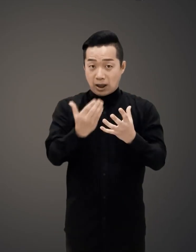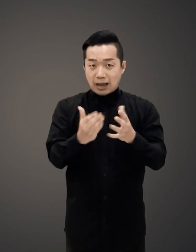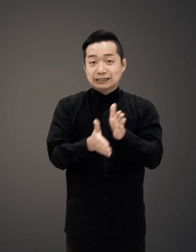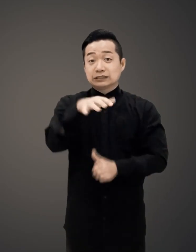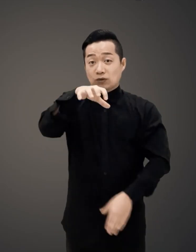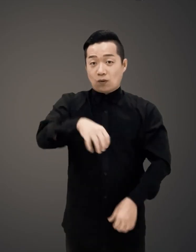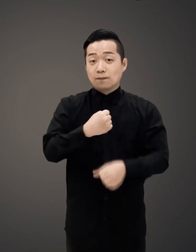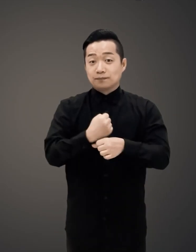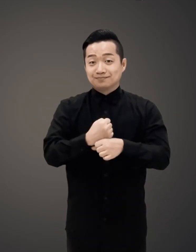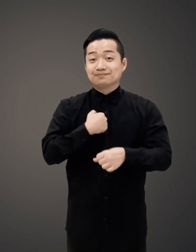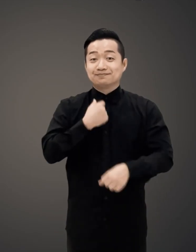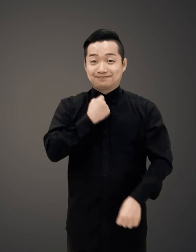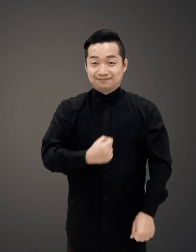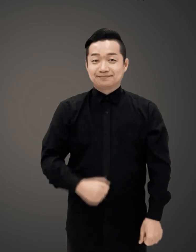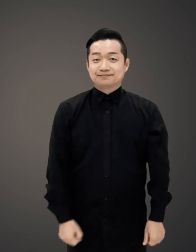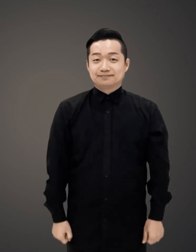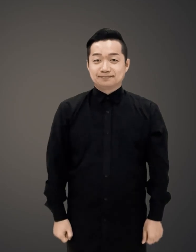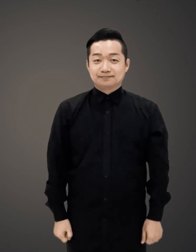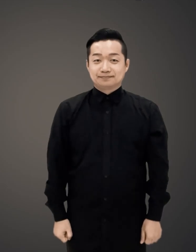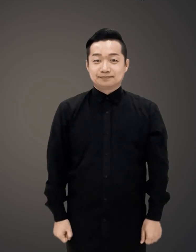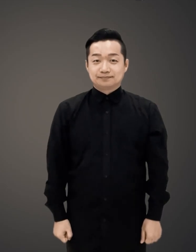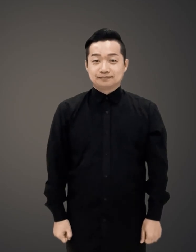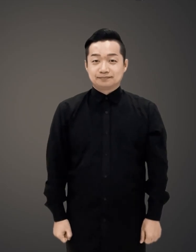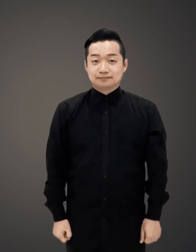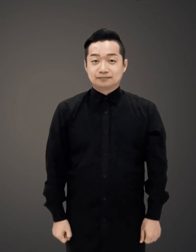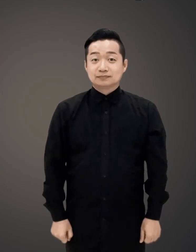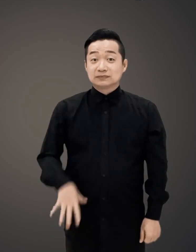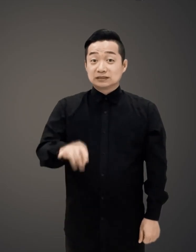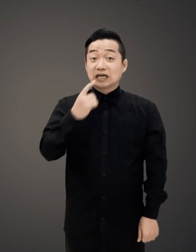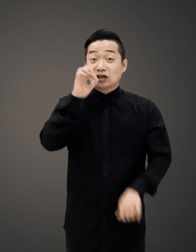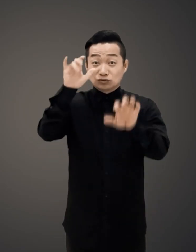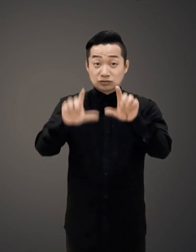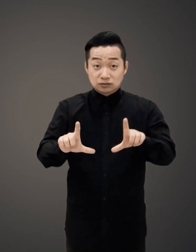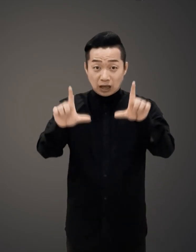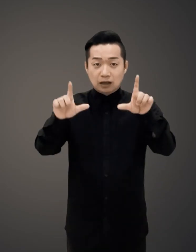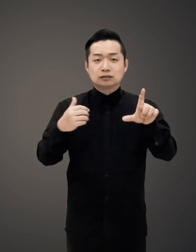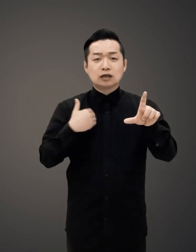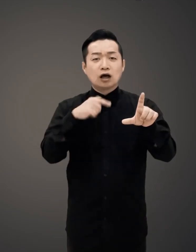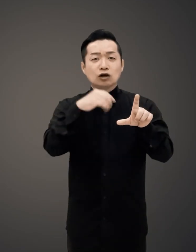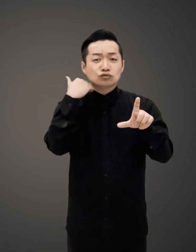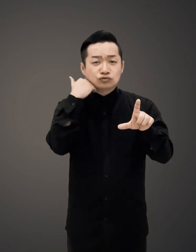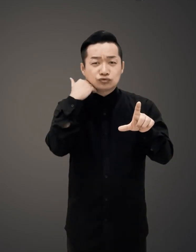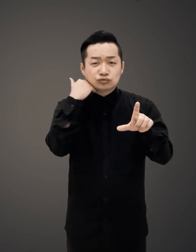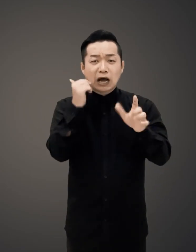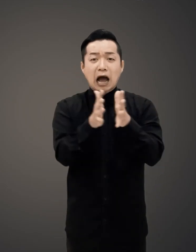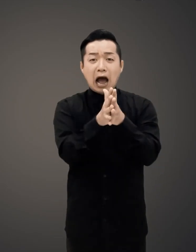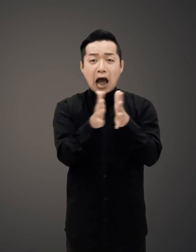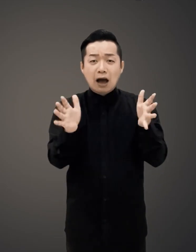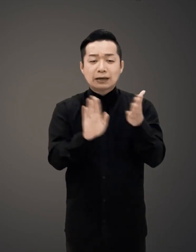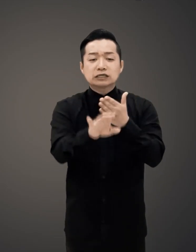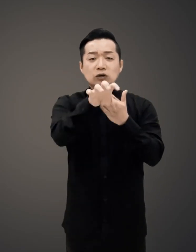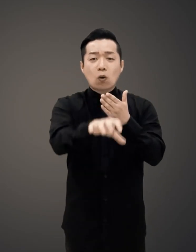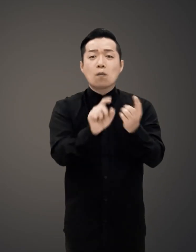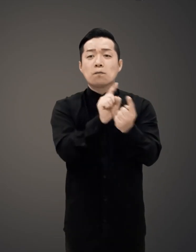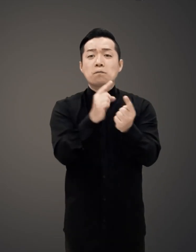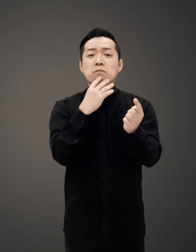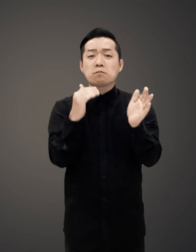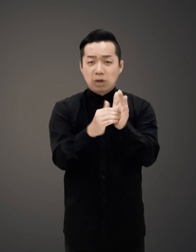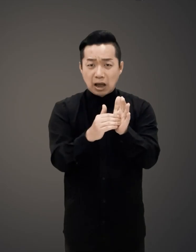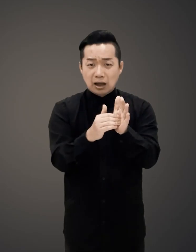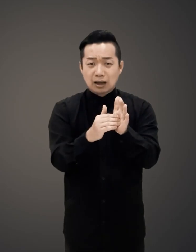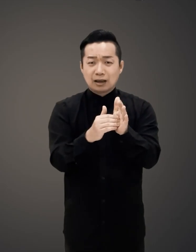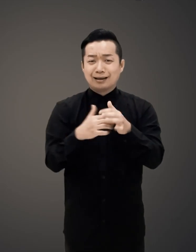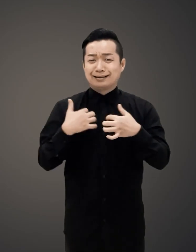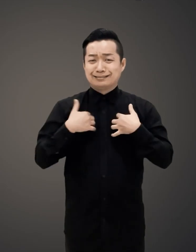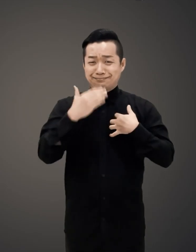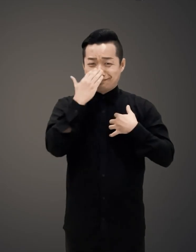도시 공간이 만들어졌으면 합니다. 첫눈이 오는데 나는 누군가를 아파트 단지 입구에서 만났다, 이러면